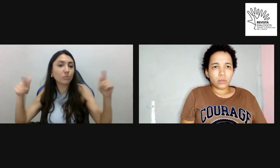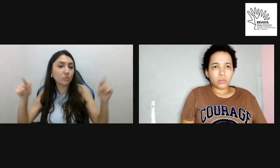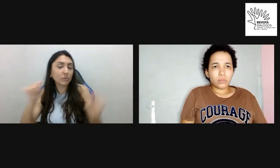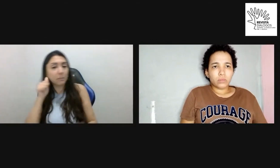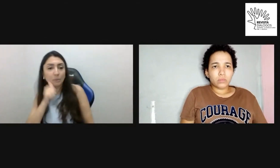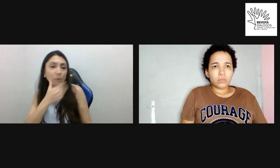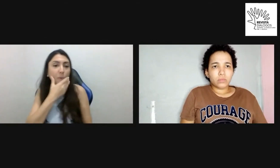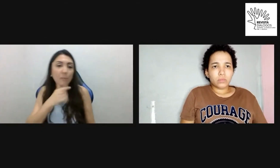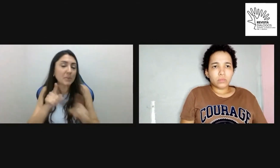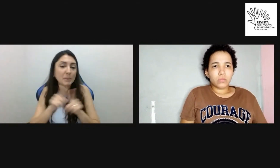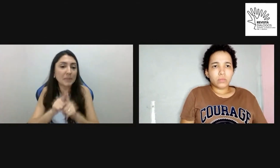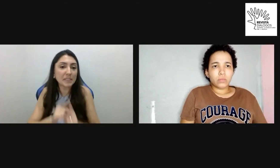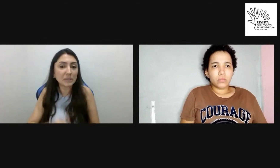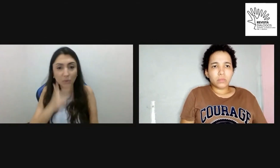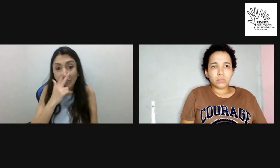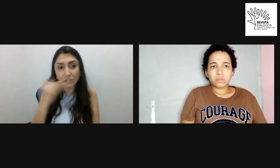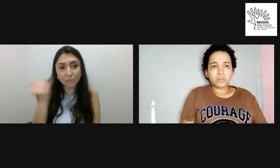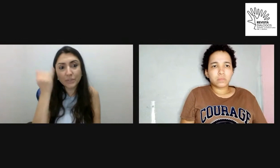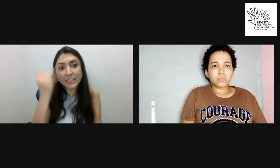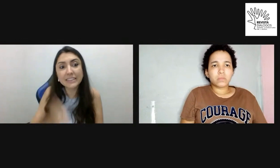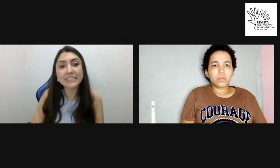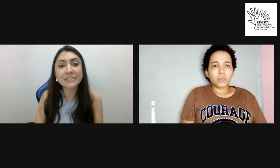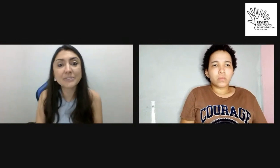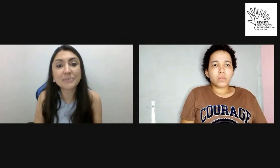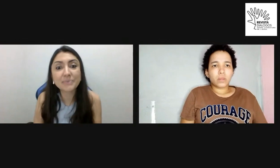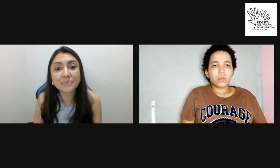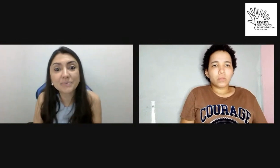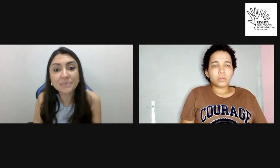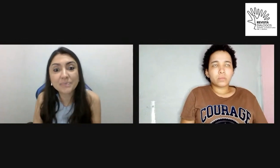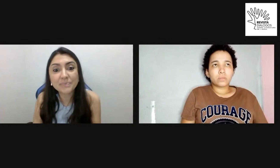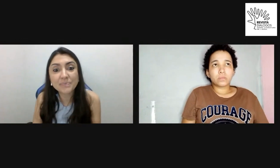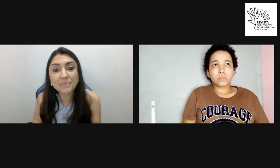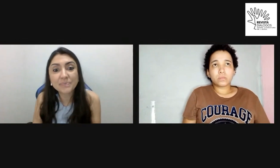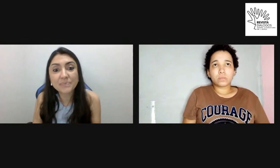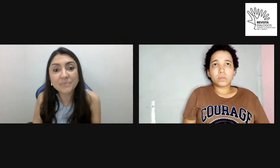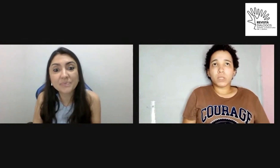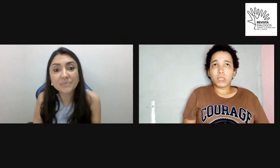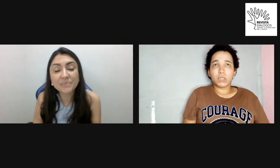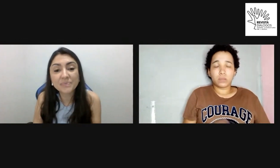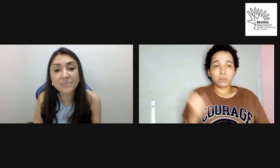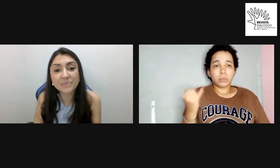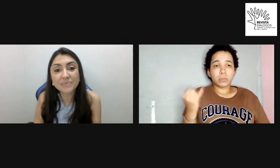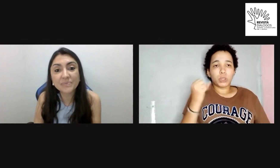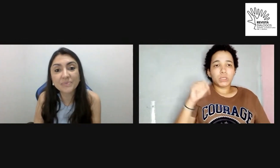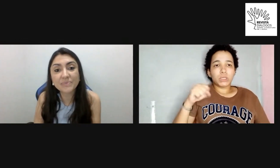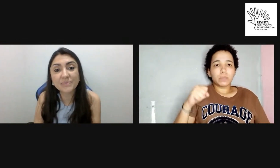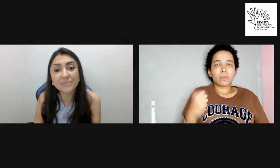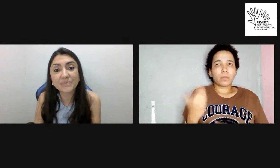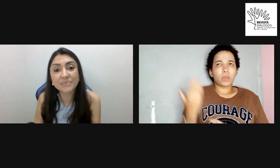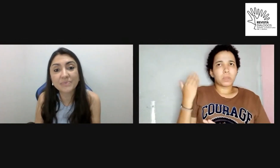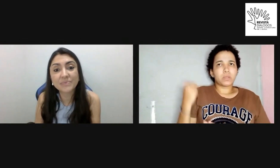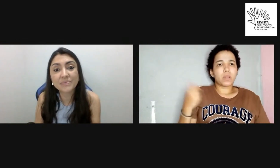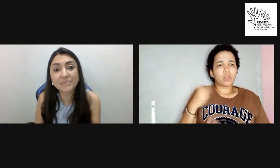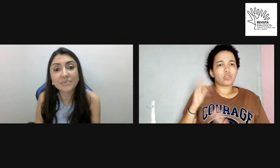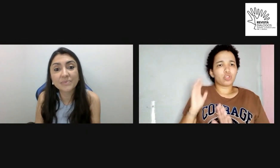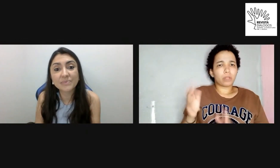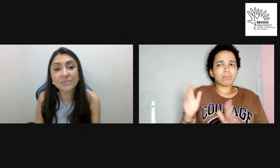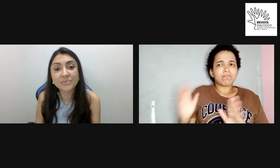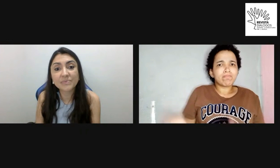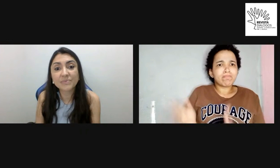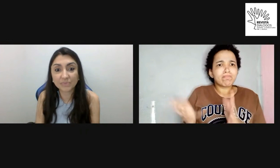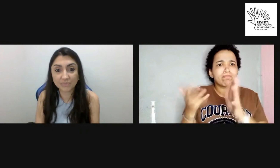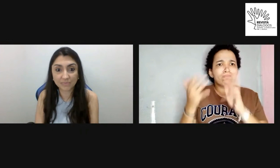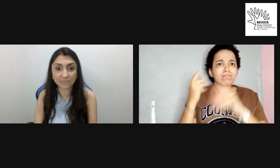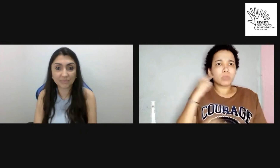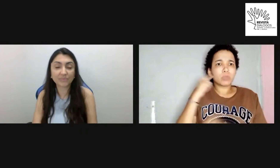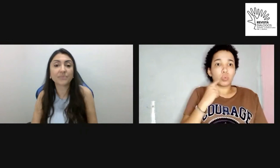eles homens ou mulheres? Você acha isso importante? É importante, sim.